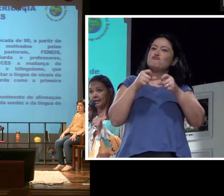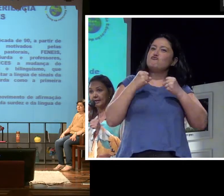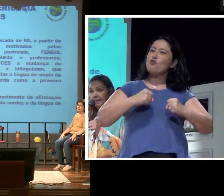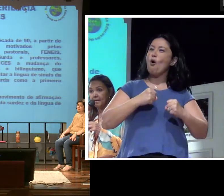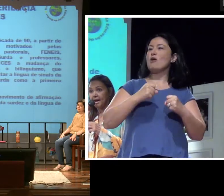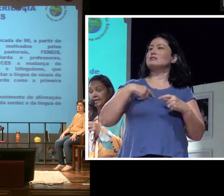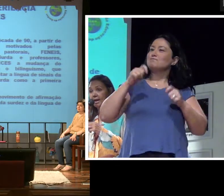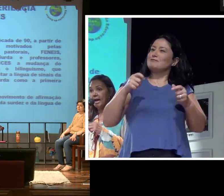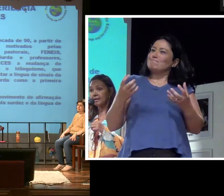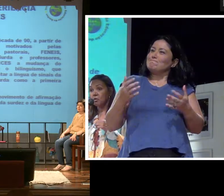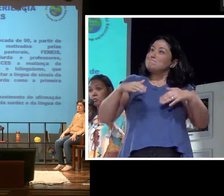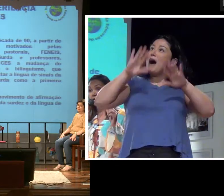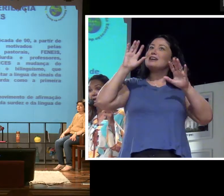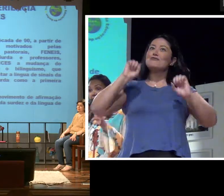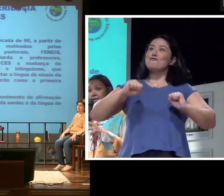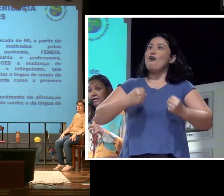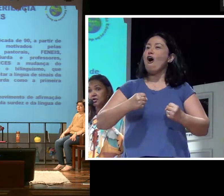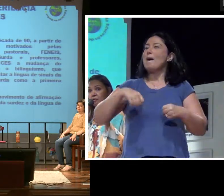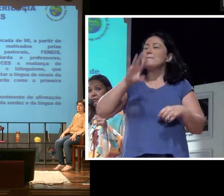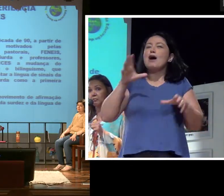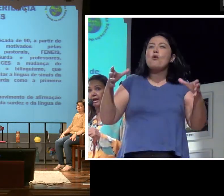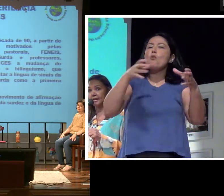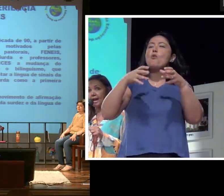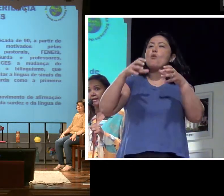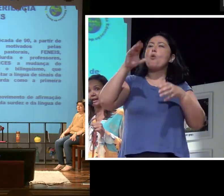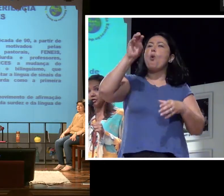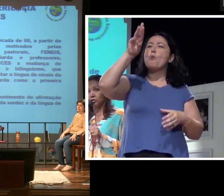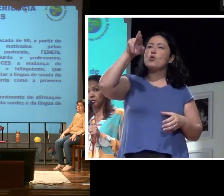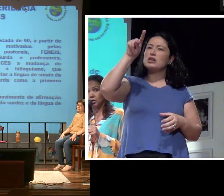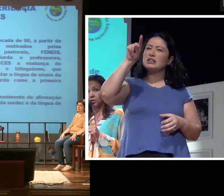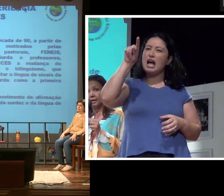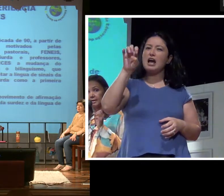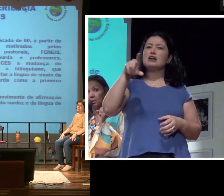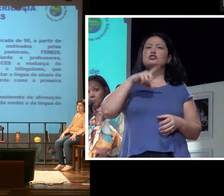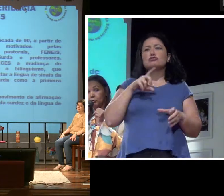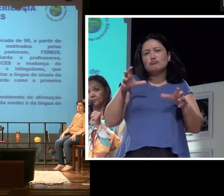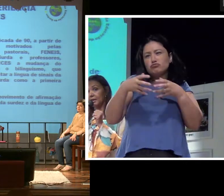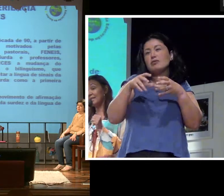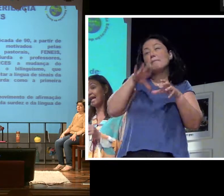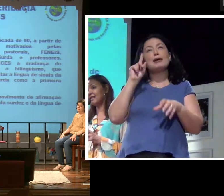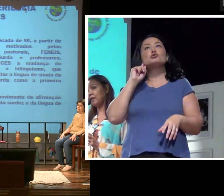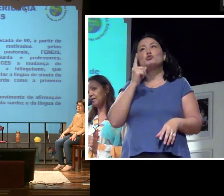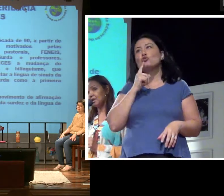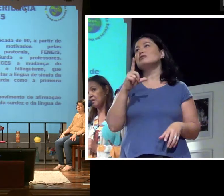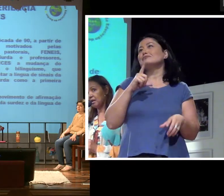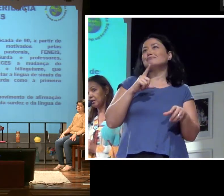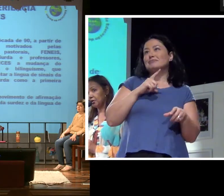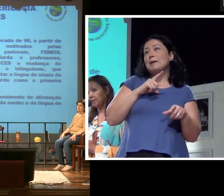se fortalecer mais, as comunidades que estão vinculadas às questões do surdo, elas estão muito próximas